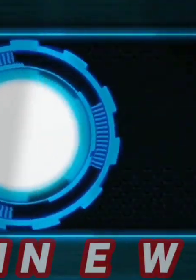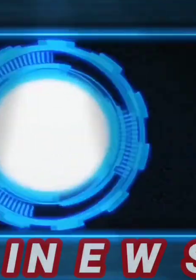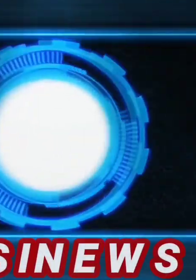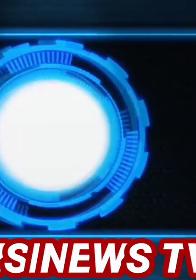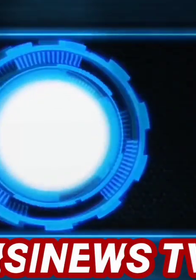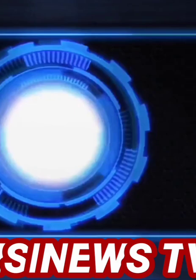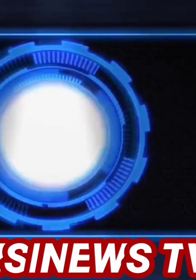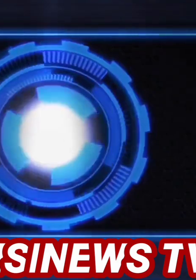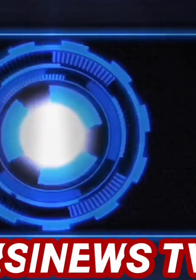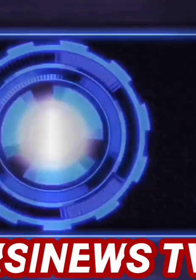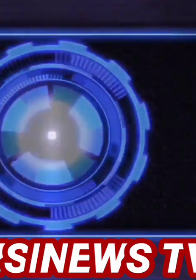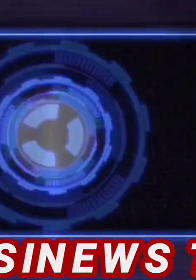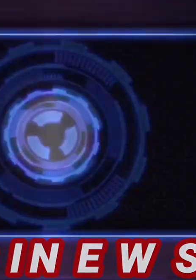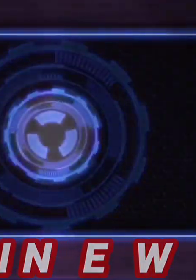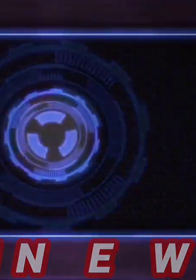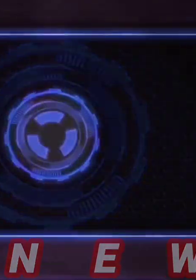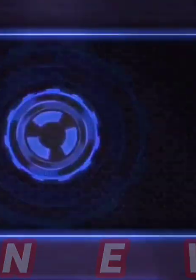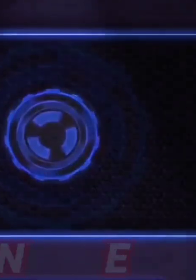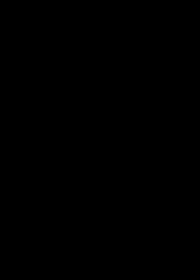week